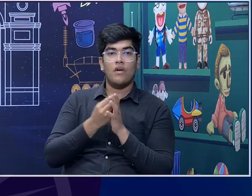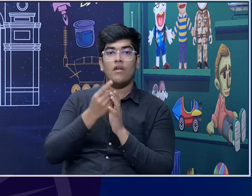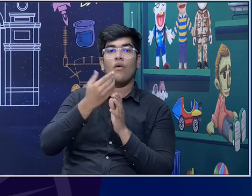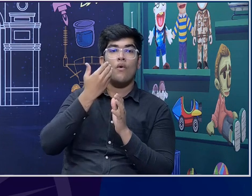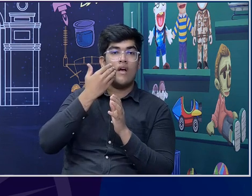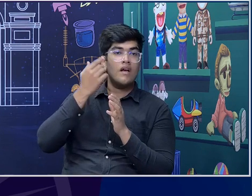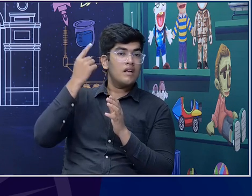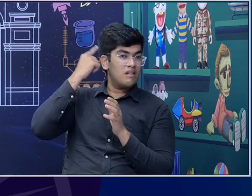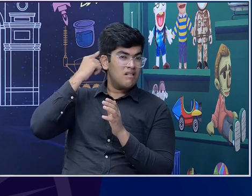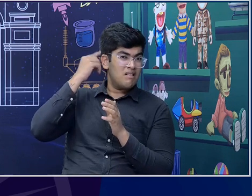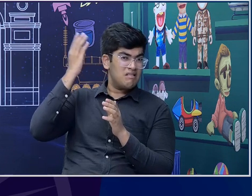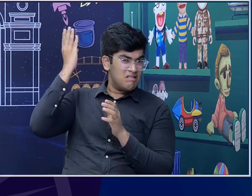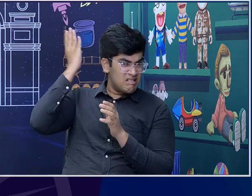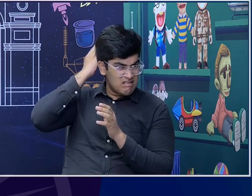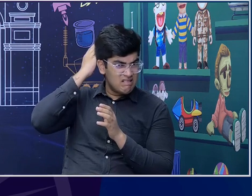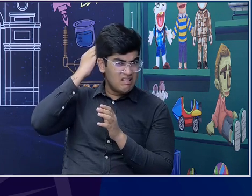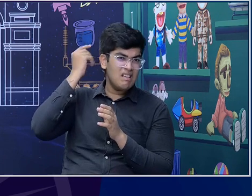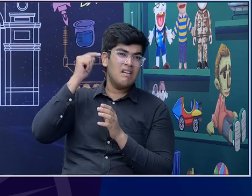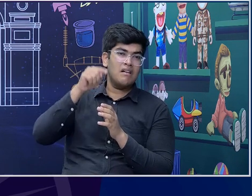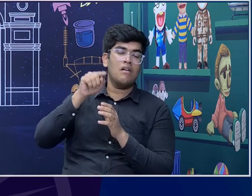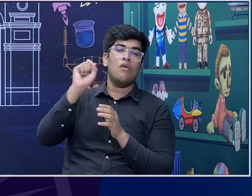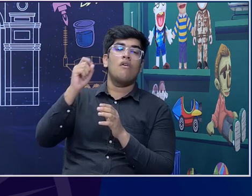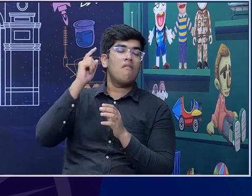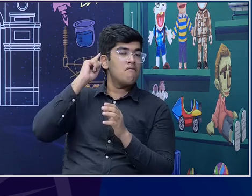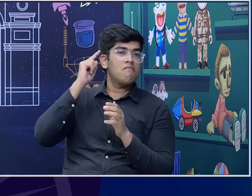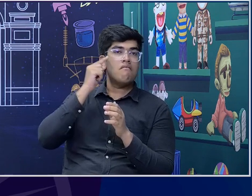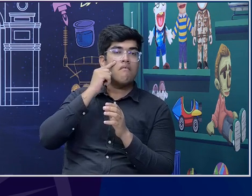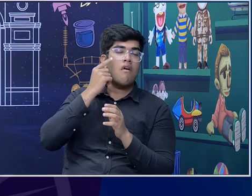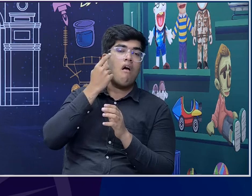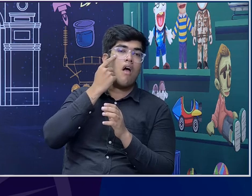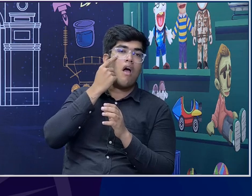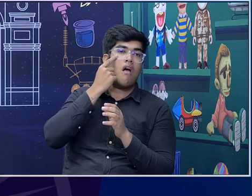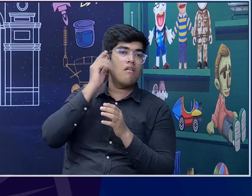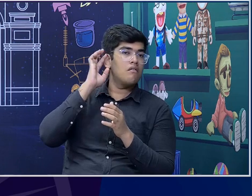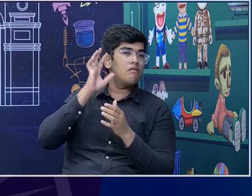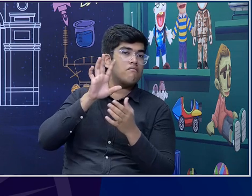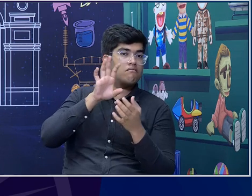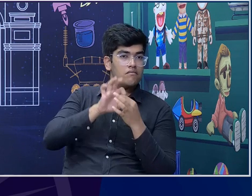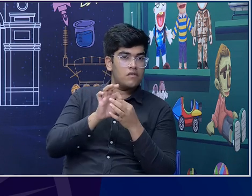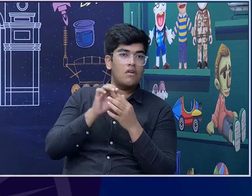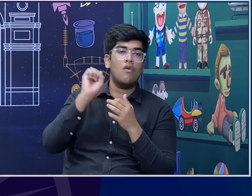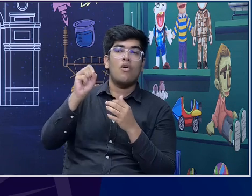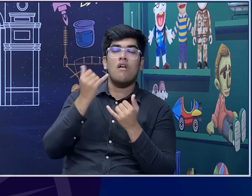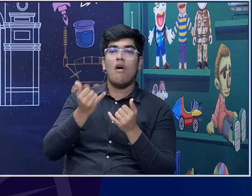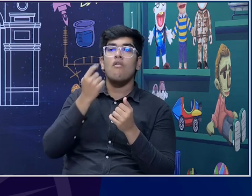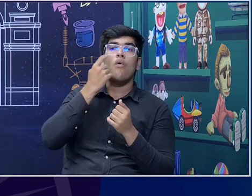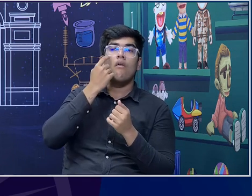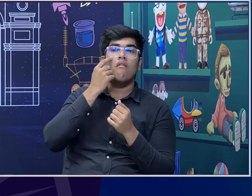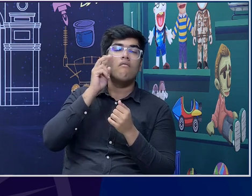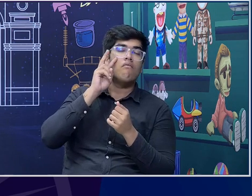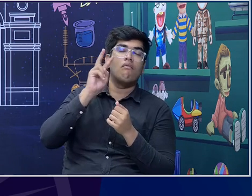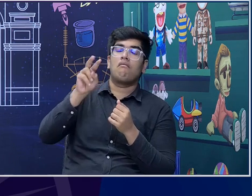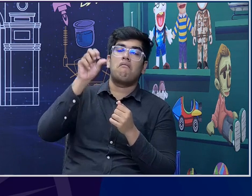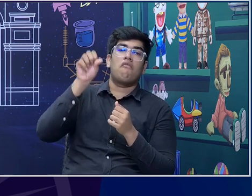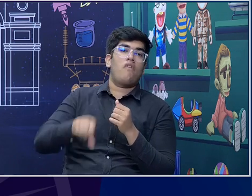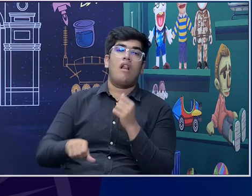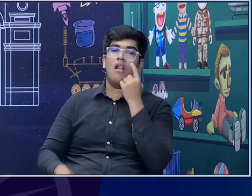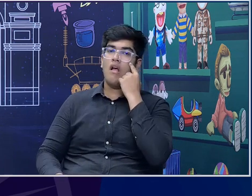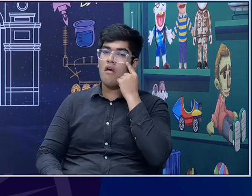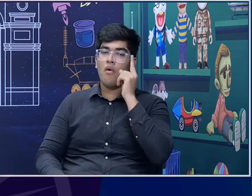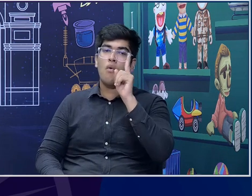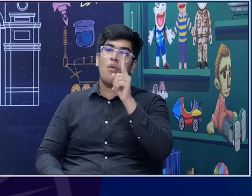थी